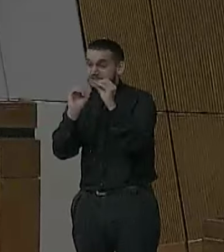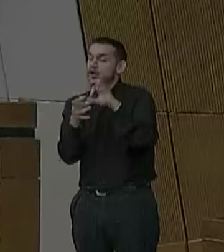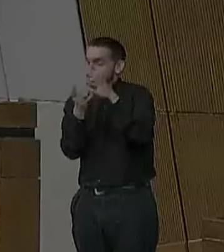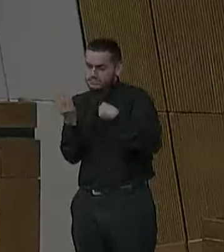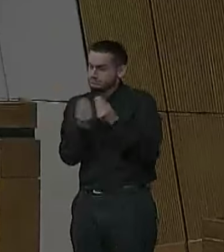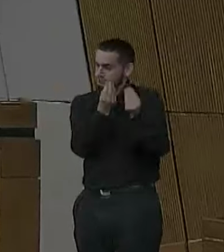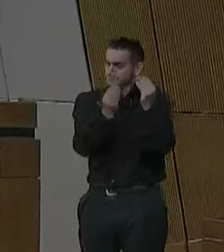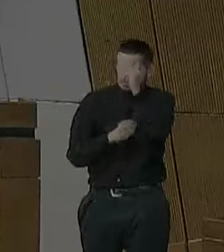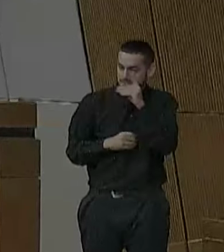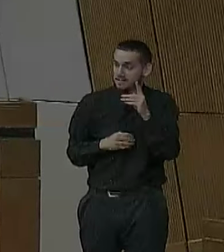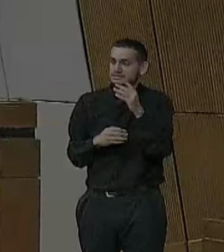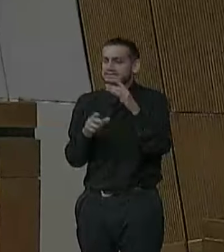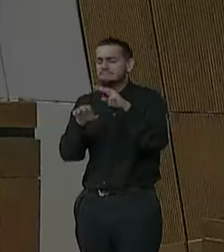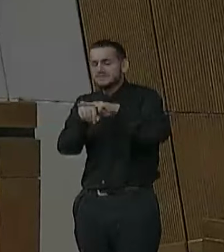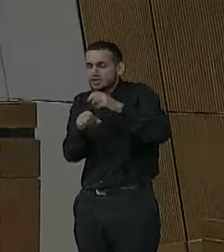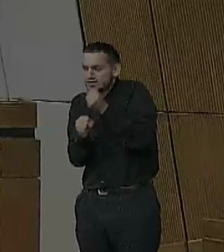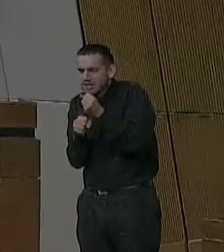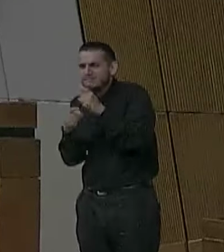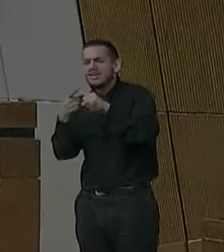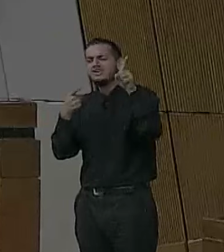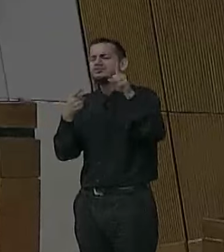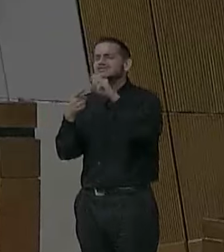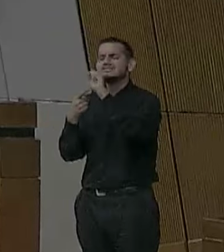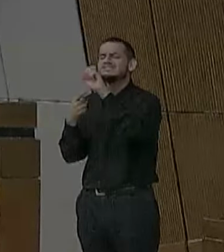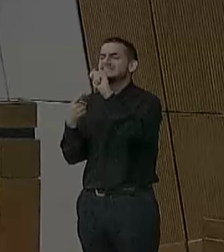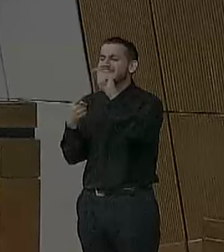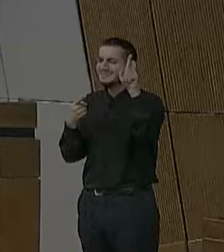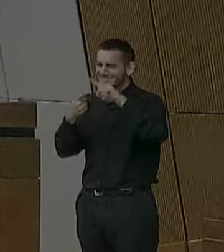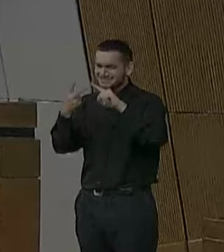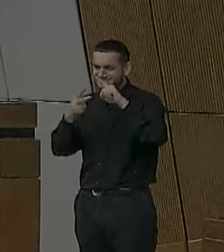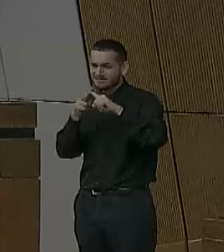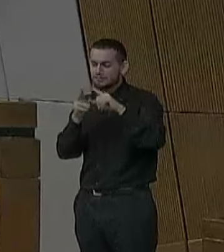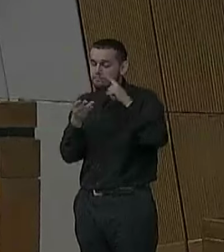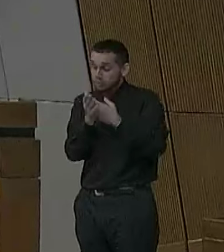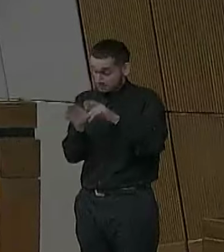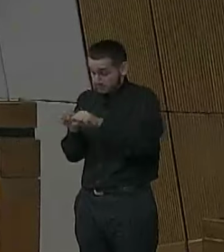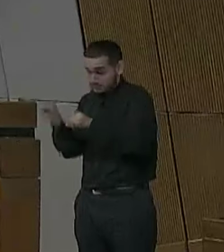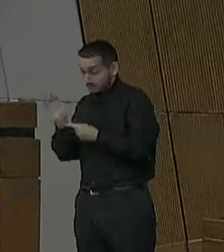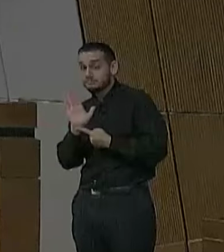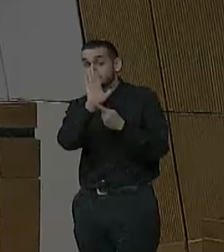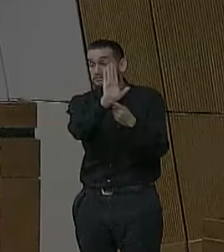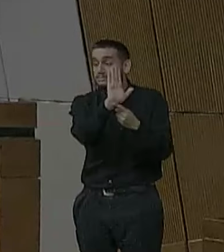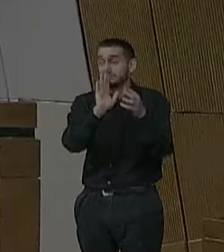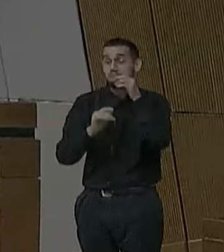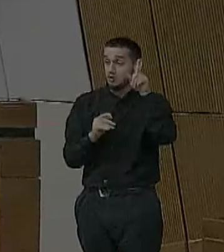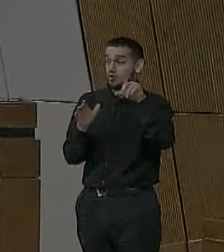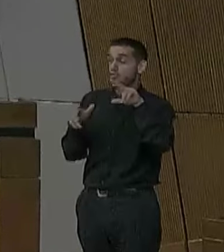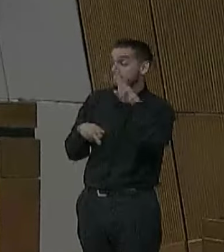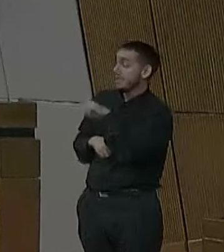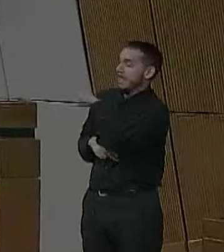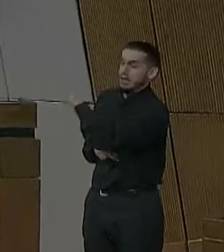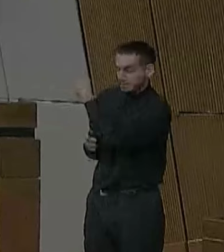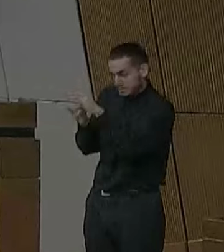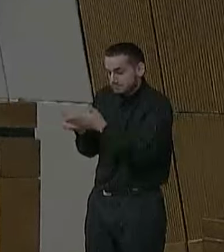Previsión Social, el Ministerio de Trabajo, y contar con certificaciones por parte de entes especializados, entre